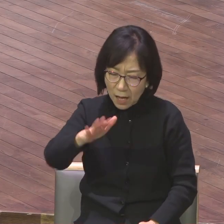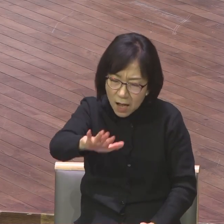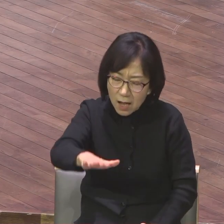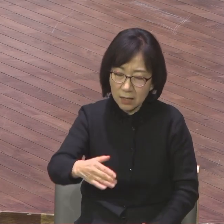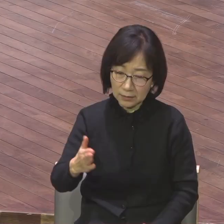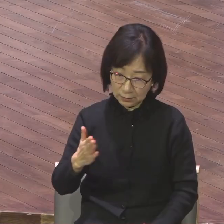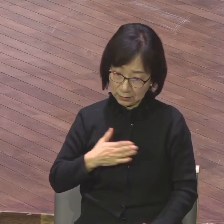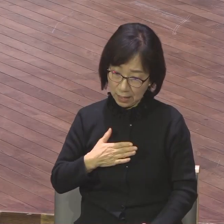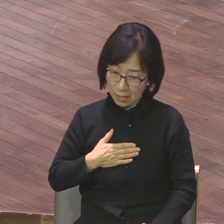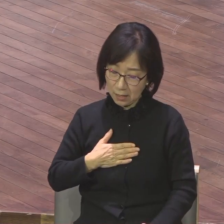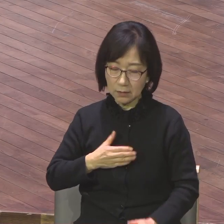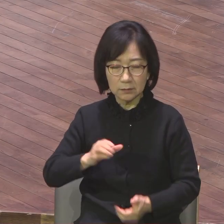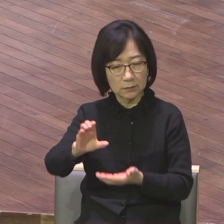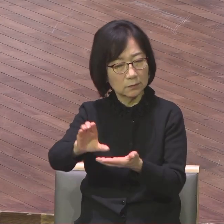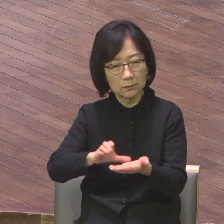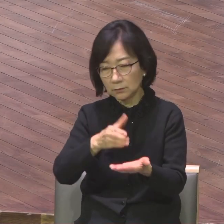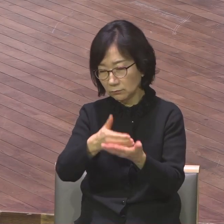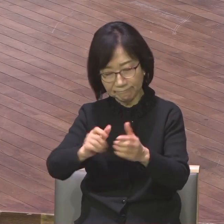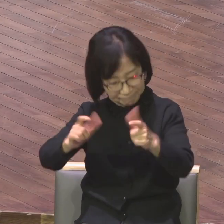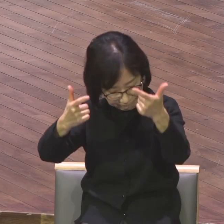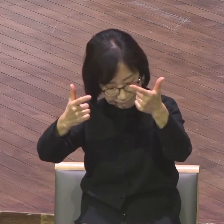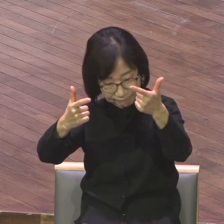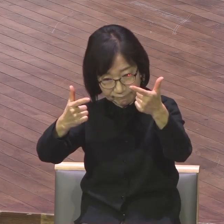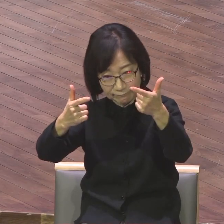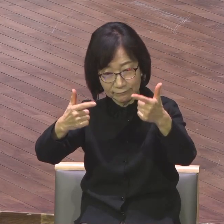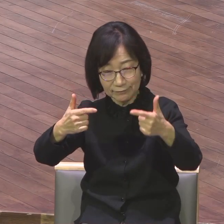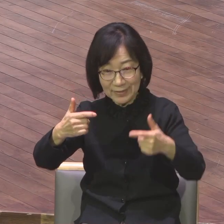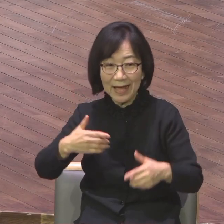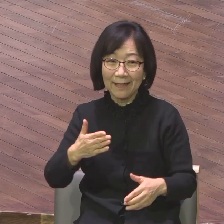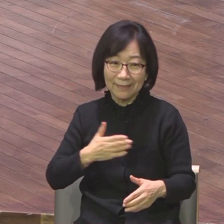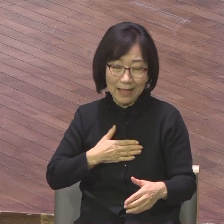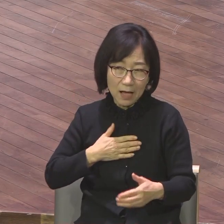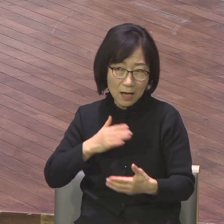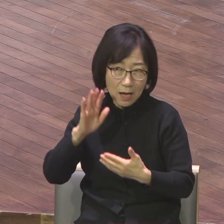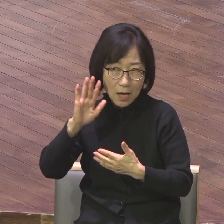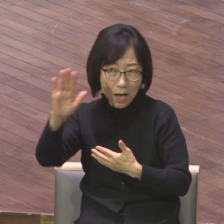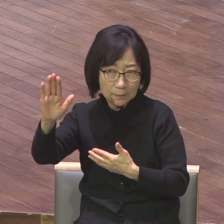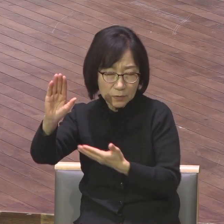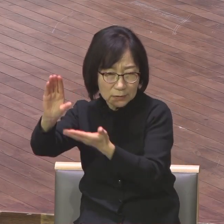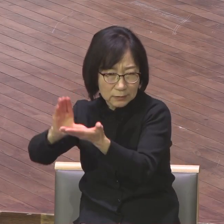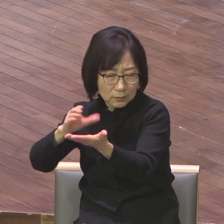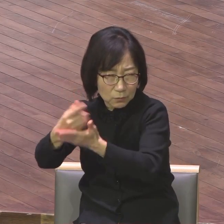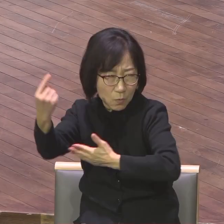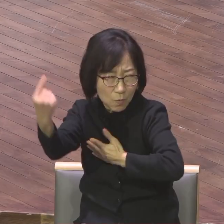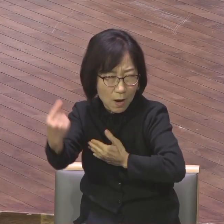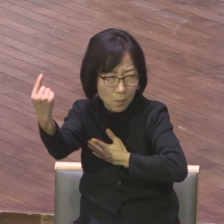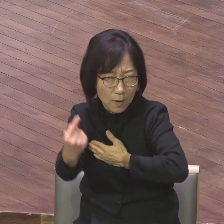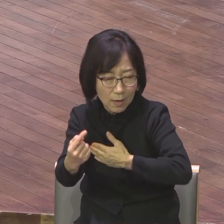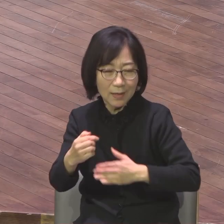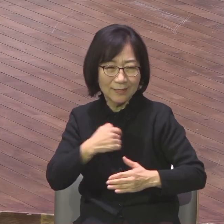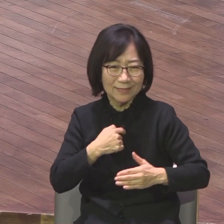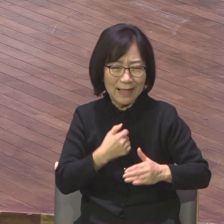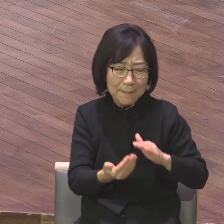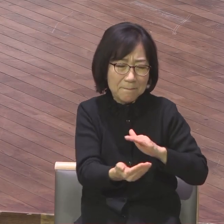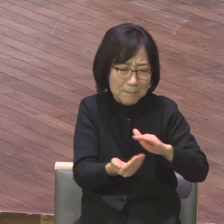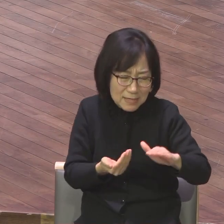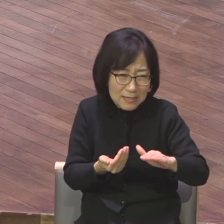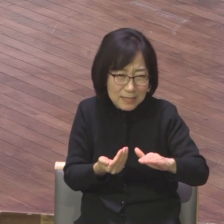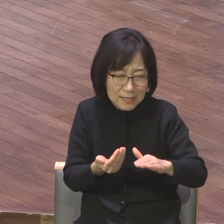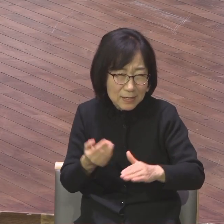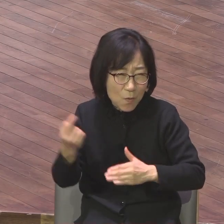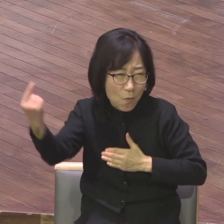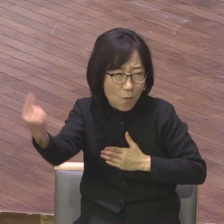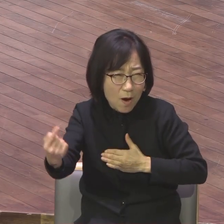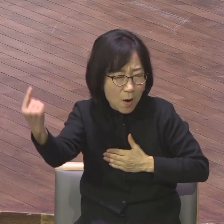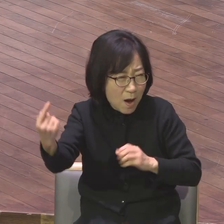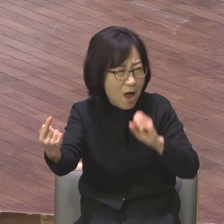나는 그리스도가 아니다. 나는 메시아로 오시는 예수님을 증거하는 작은 소리에